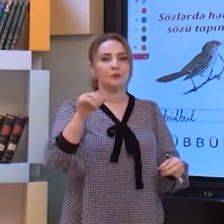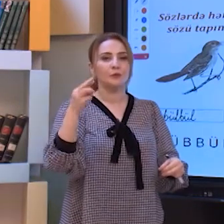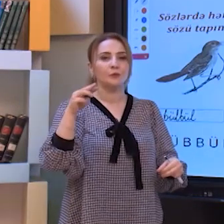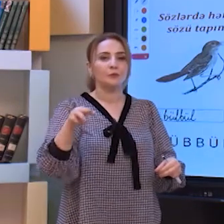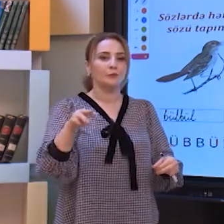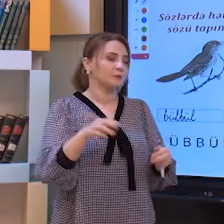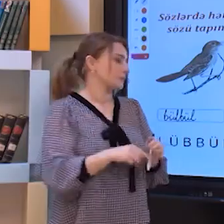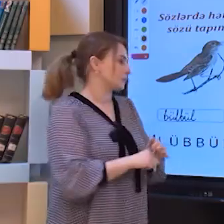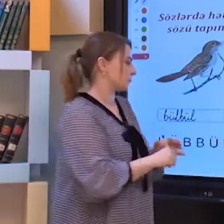üzüm,